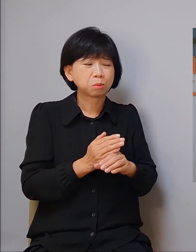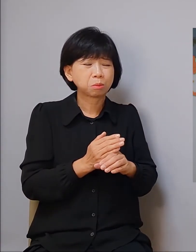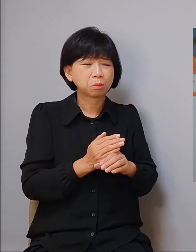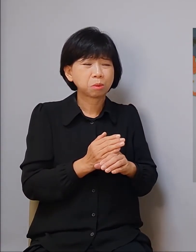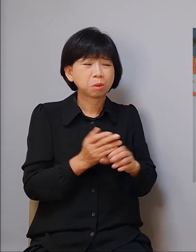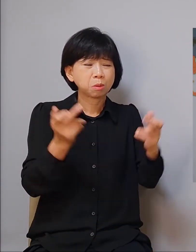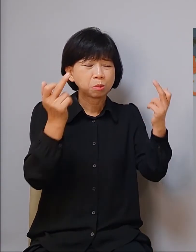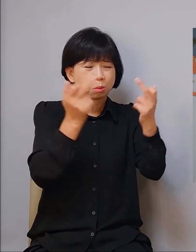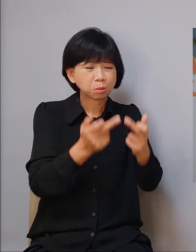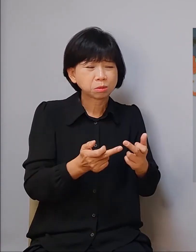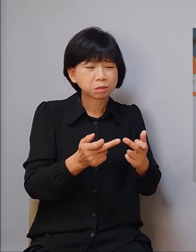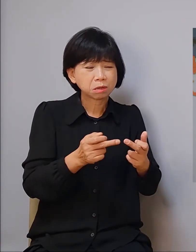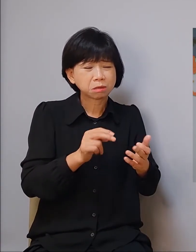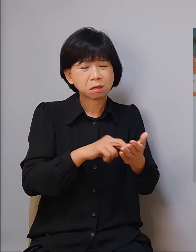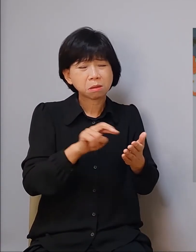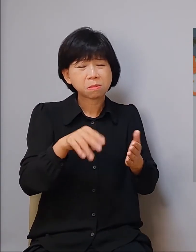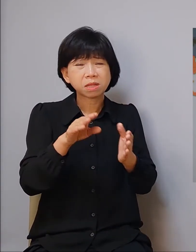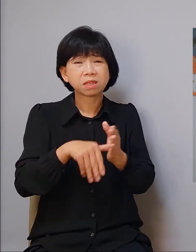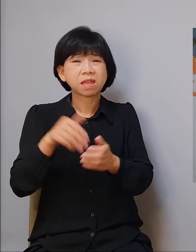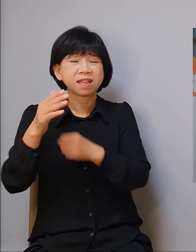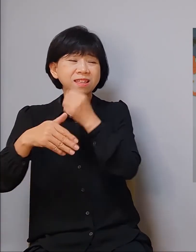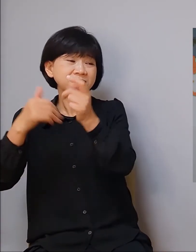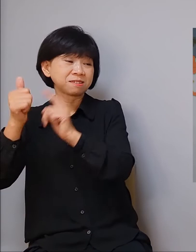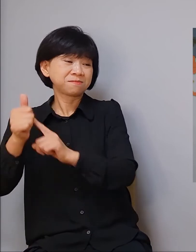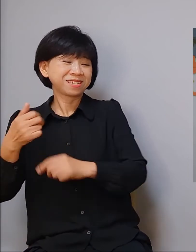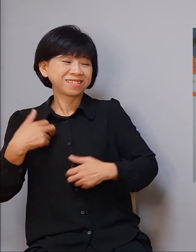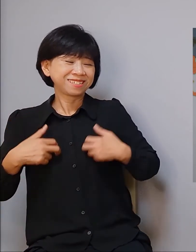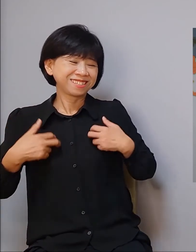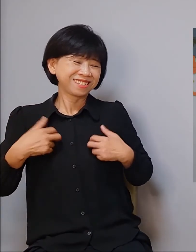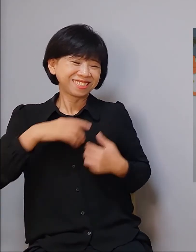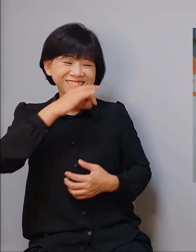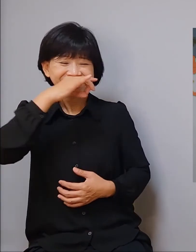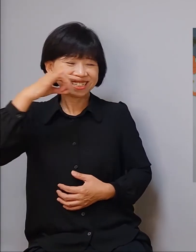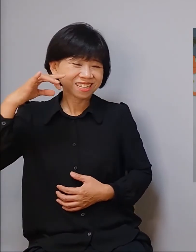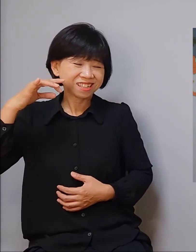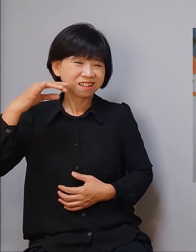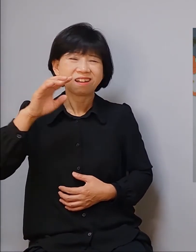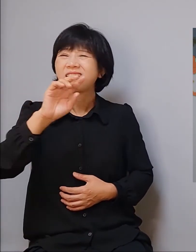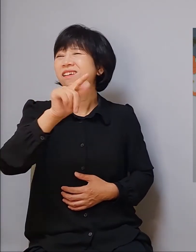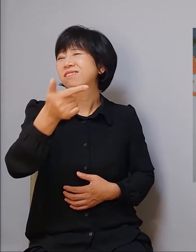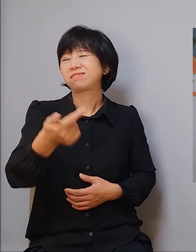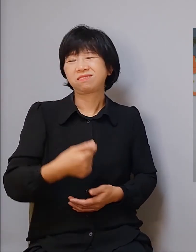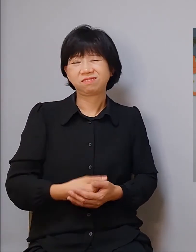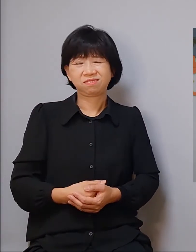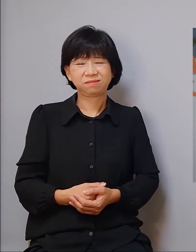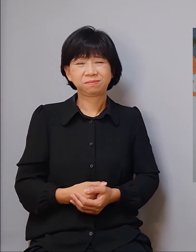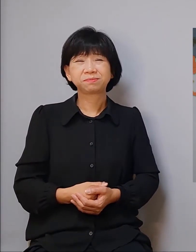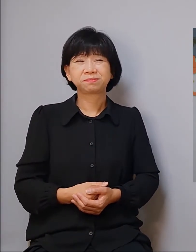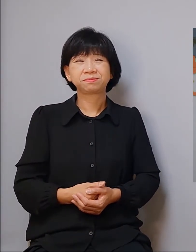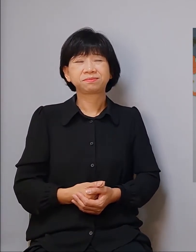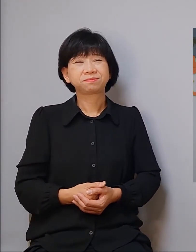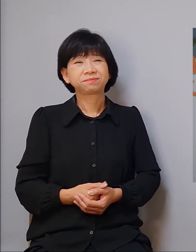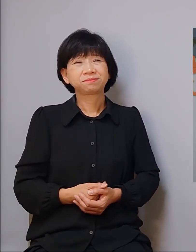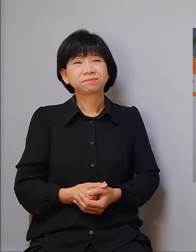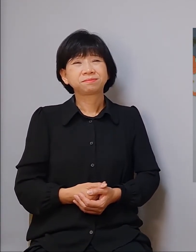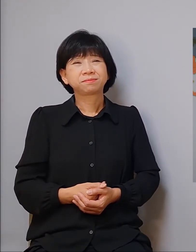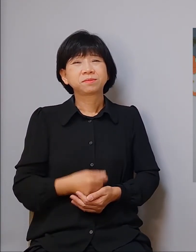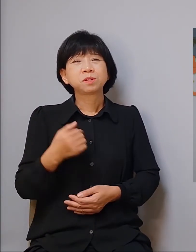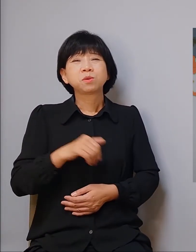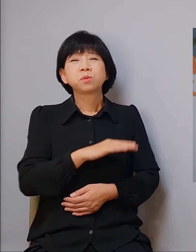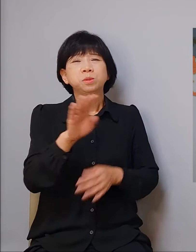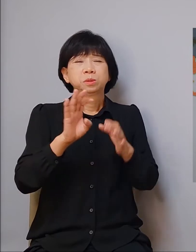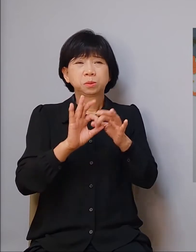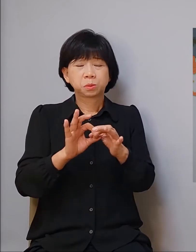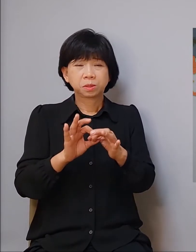때 하나님이 마냥 즐거워하실까요? 천만에요. 그렇지 않죠. 우리로